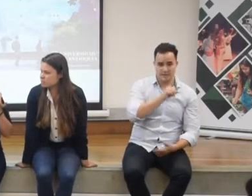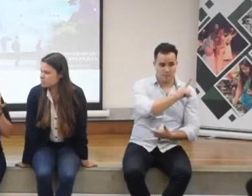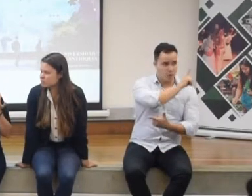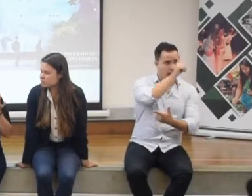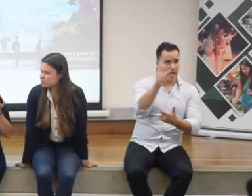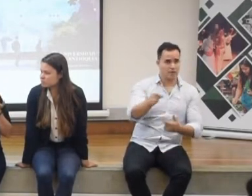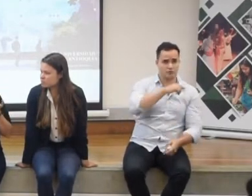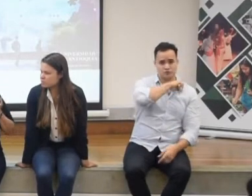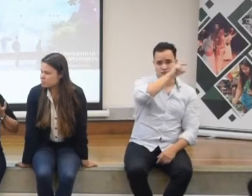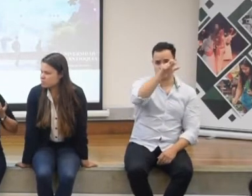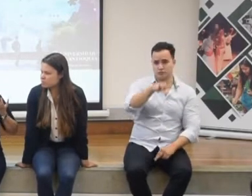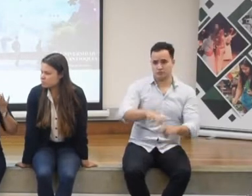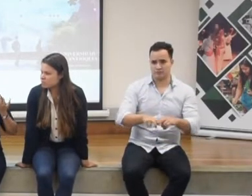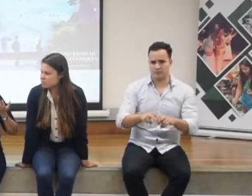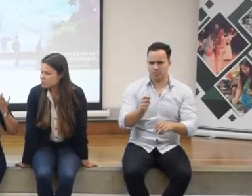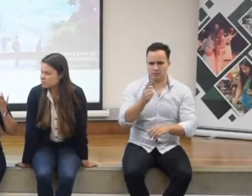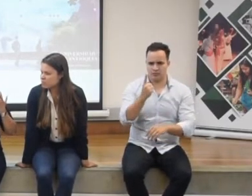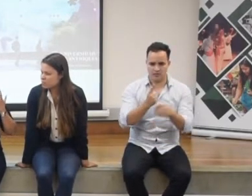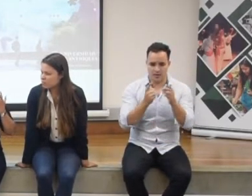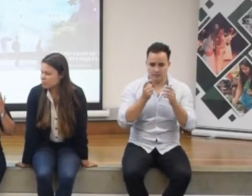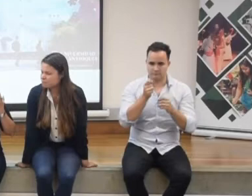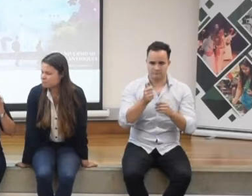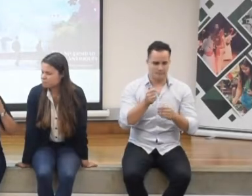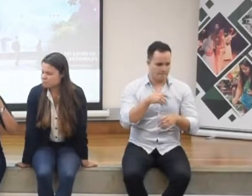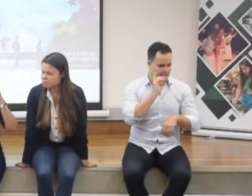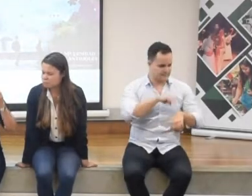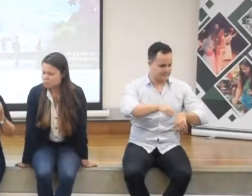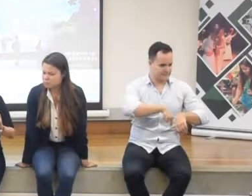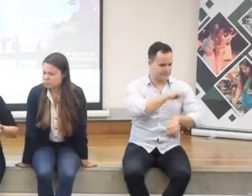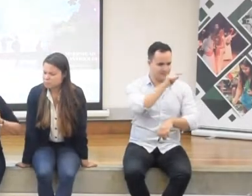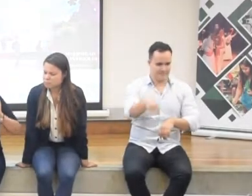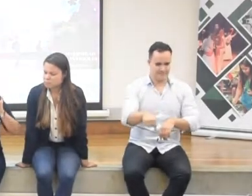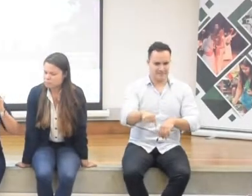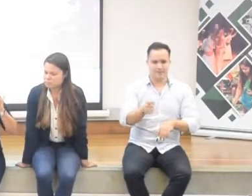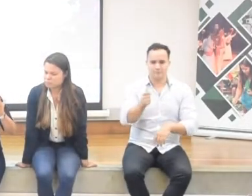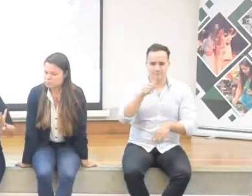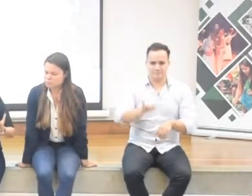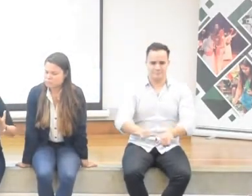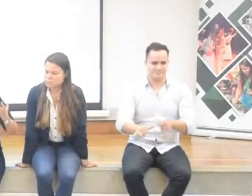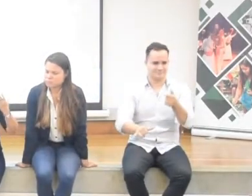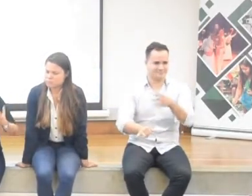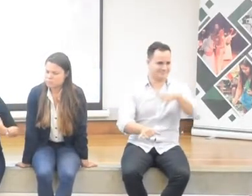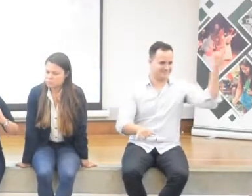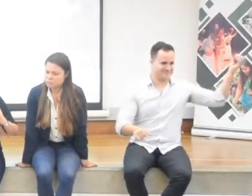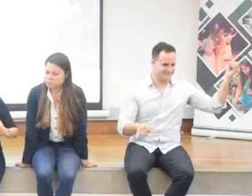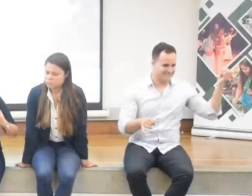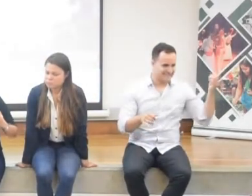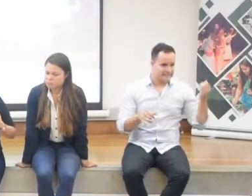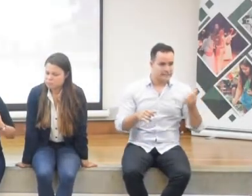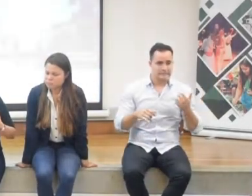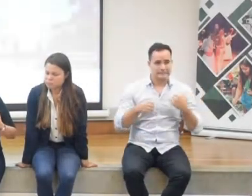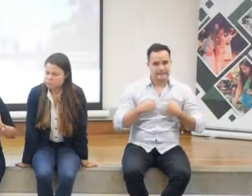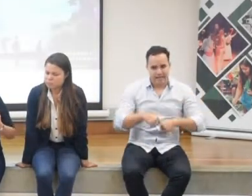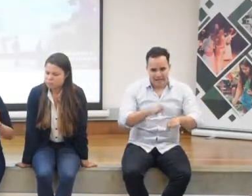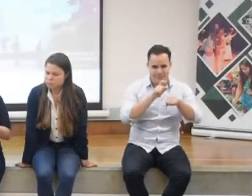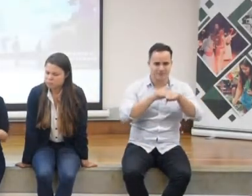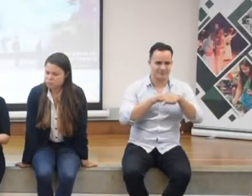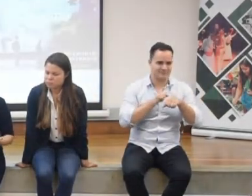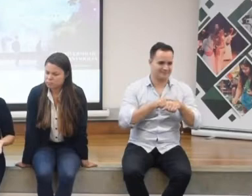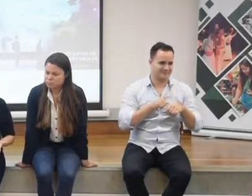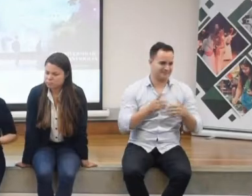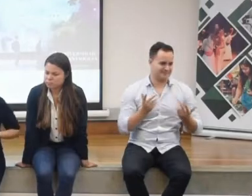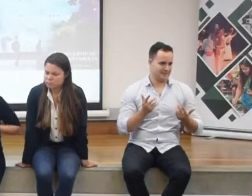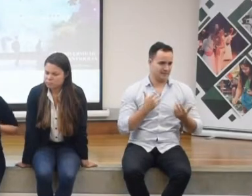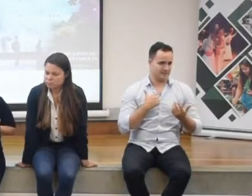irse? ¿Sí? O sea, porque de todas maneras la inversión de tiempo, el esfuerzo de que todos lleguemos tiene